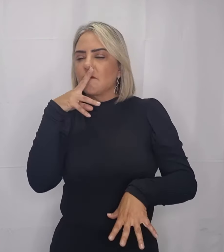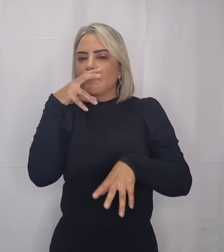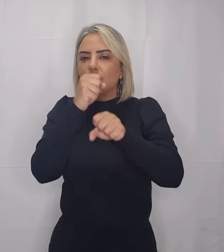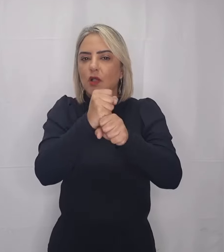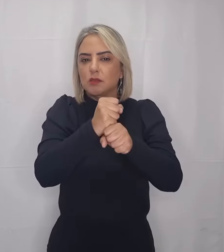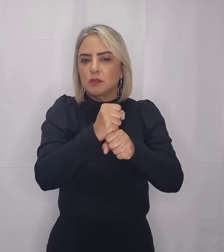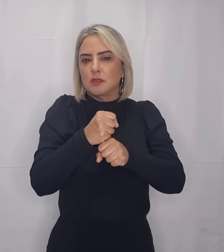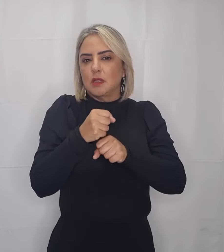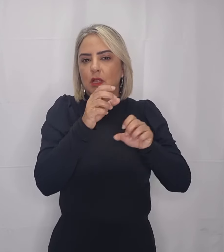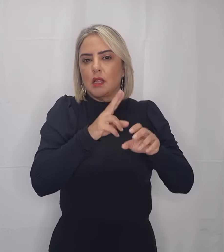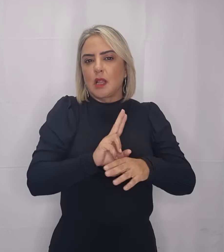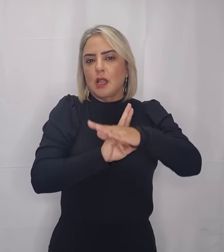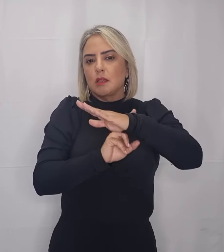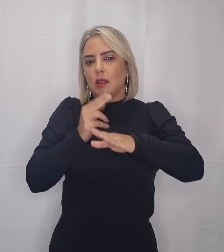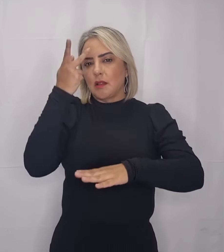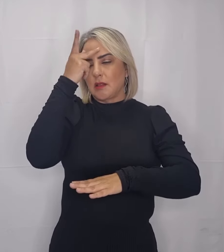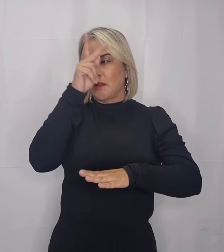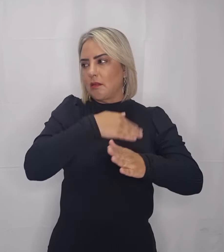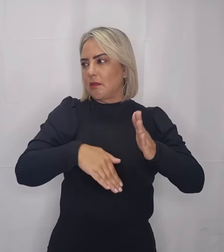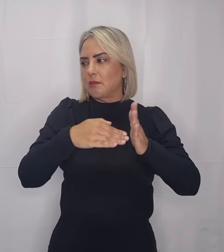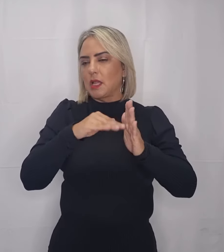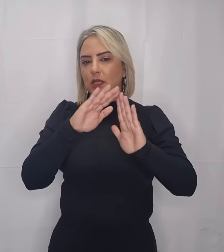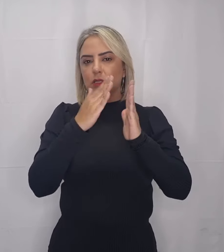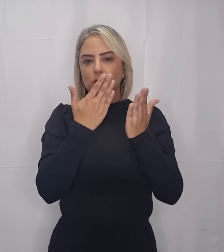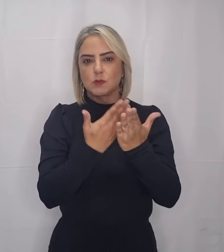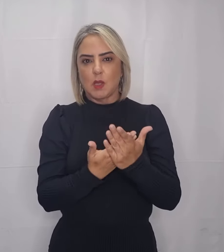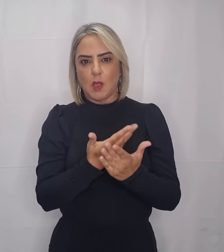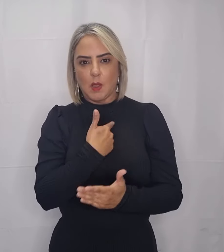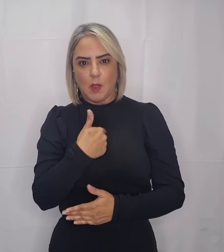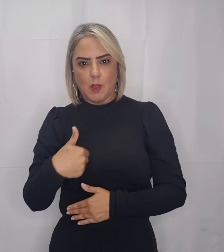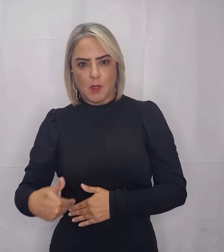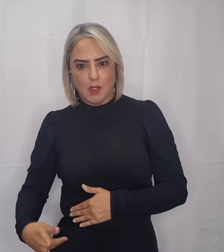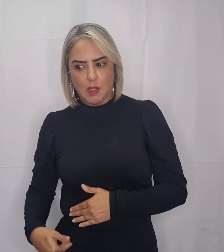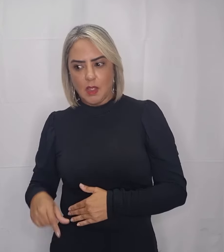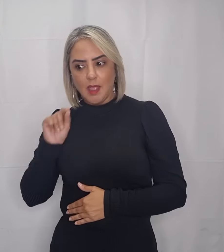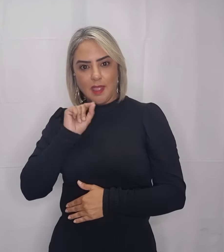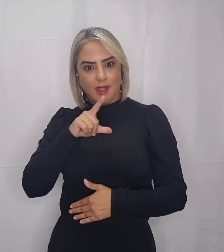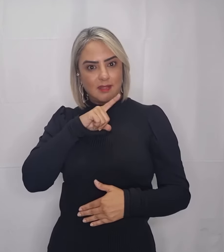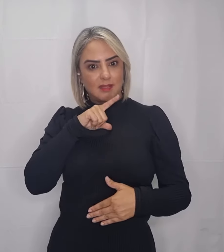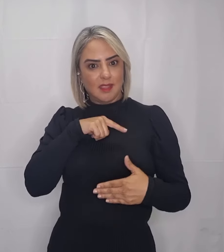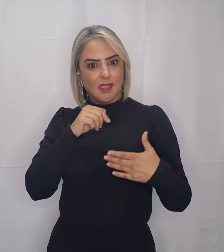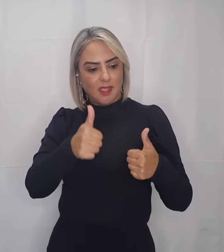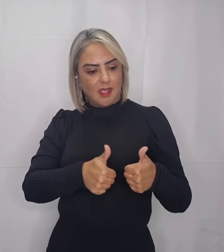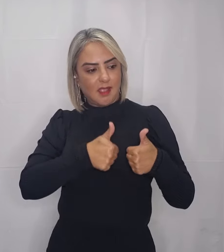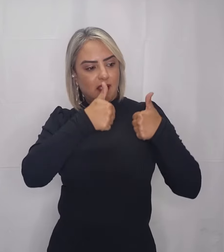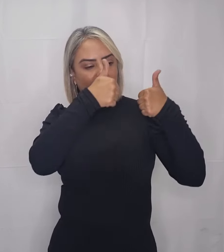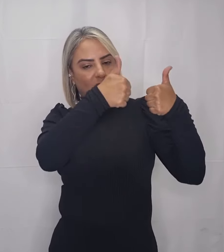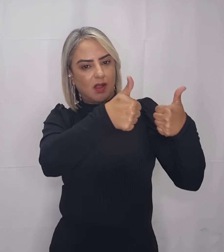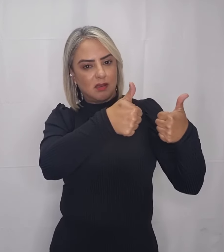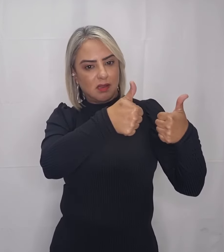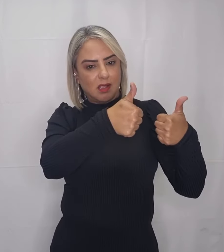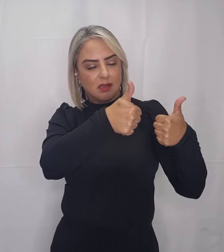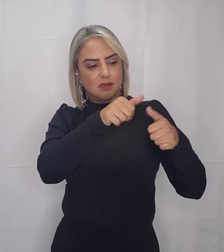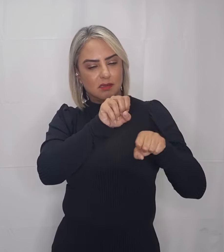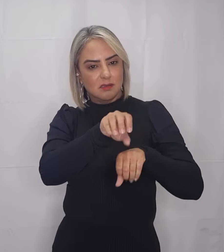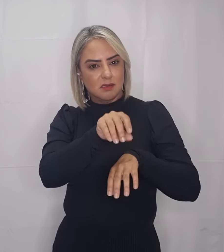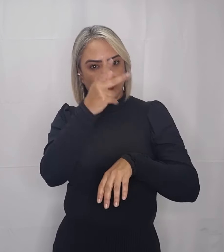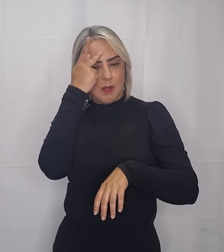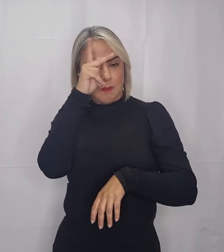universalidade das escolas públicas. Elevar a qualidade do ensino para os alunos mais